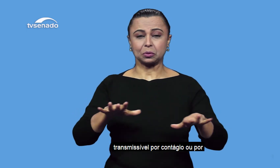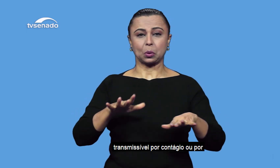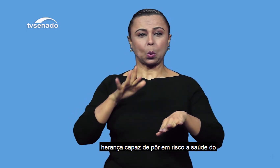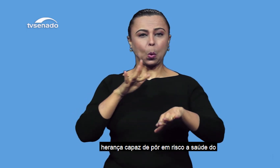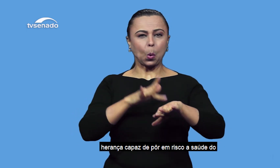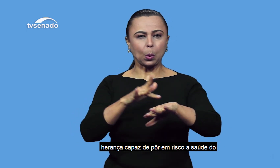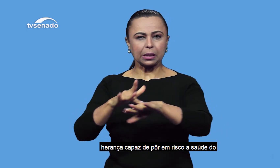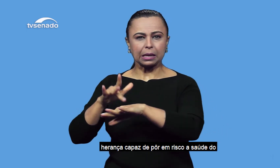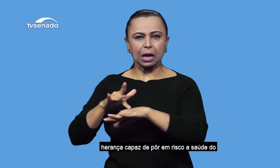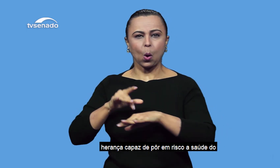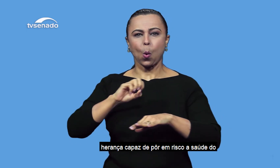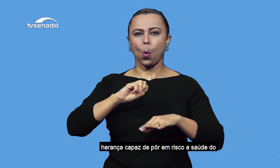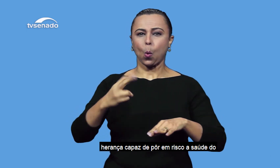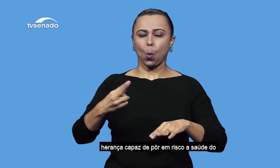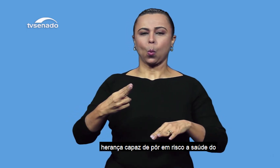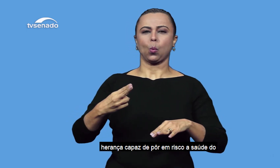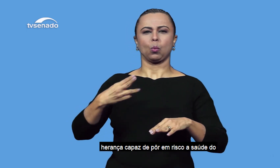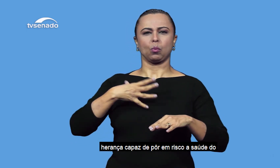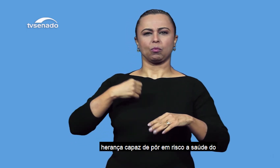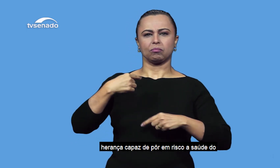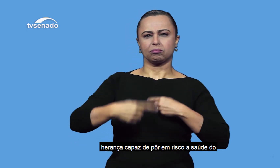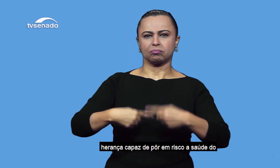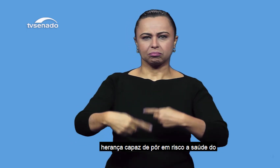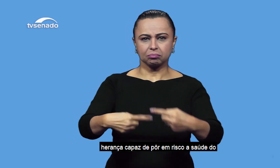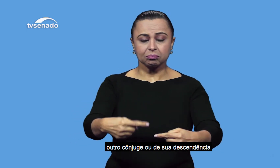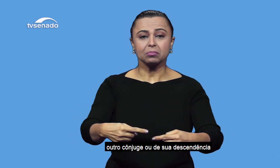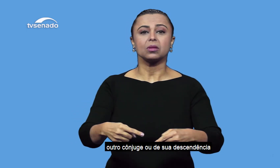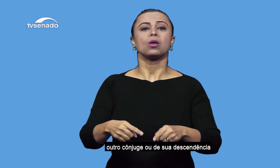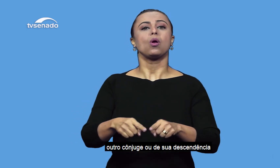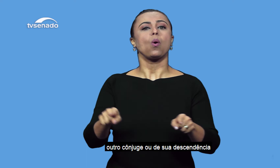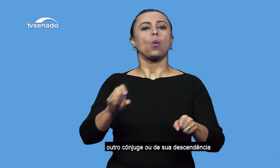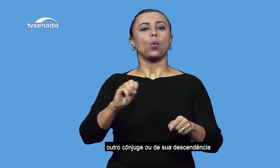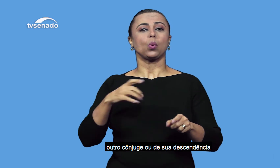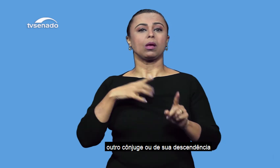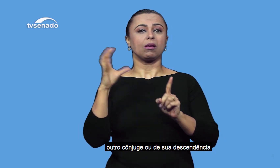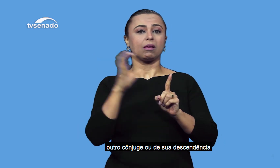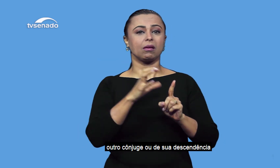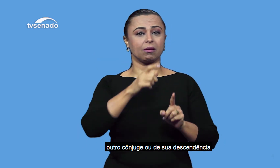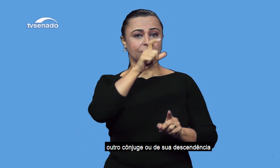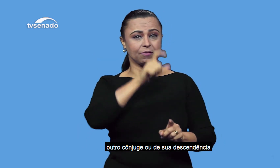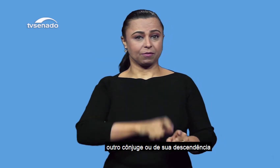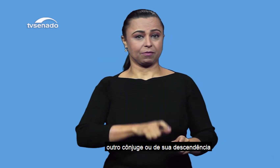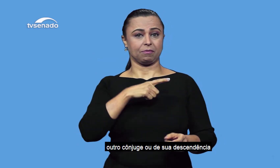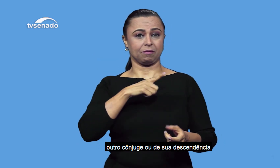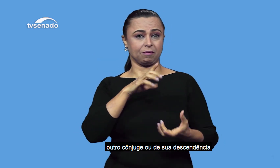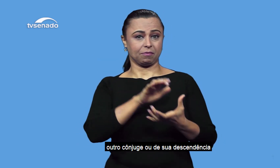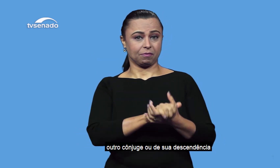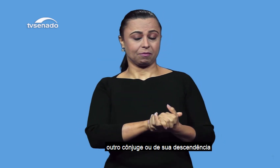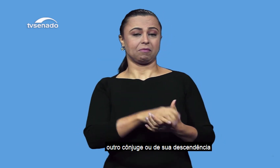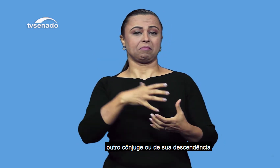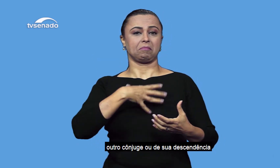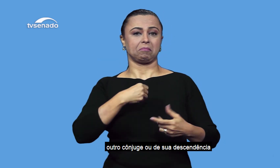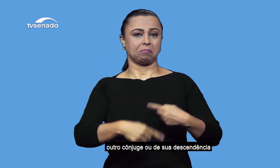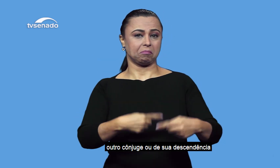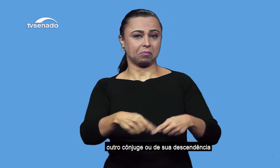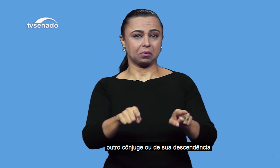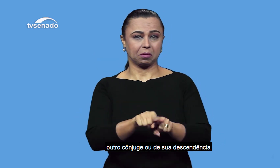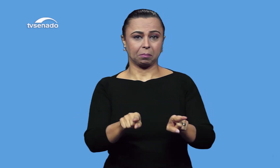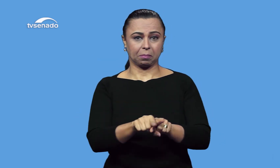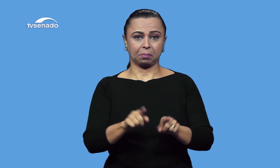contágio ou por herança capaz de pôr em risco a saúde do outro cônjuge ou de sua descendência